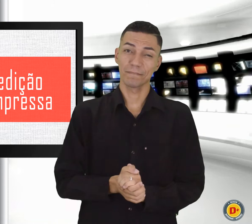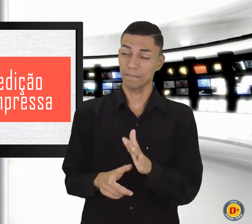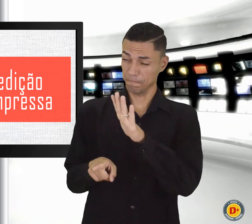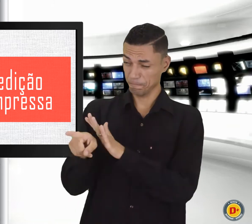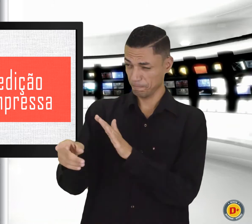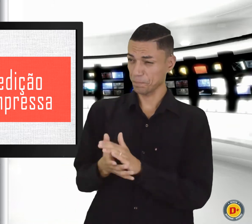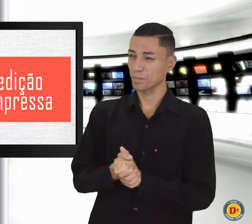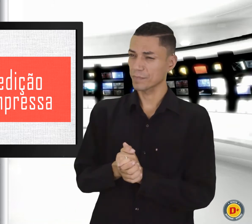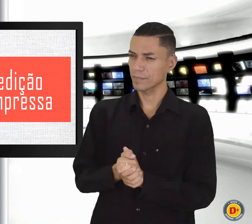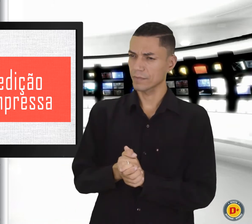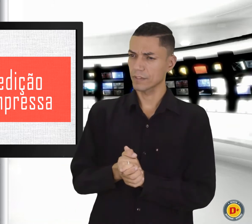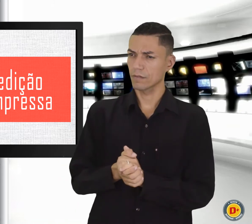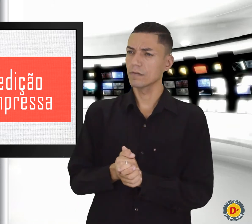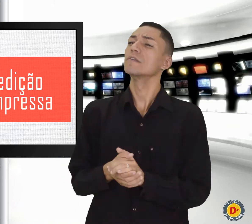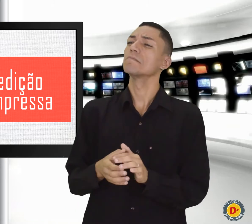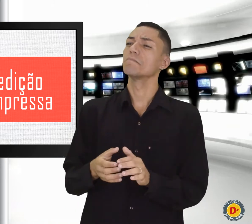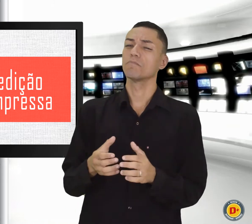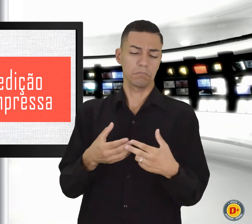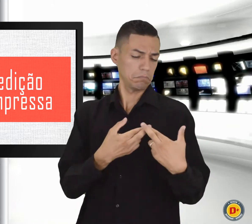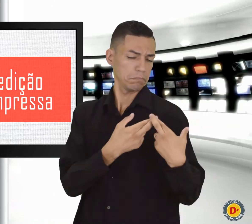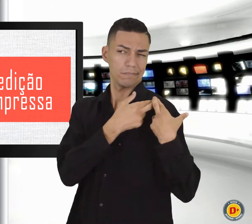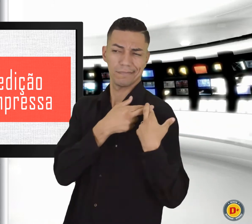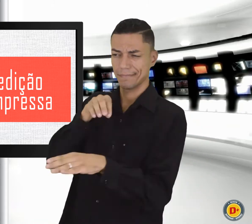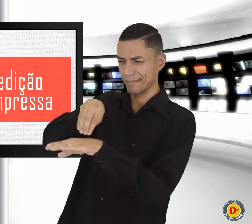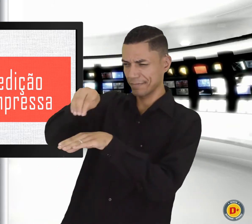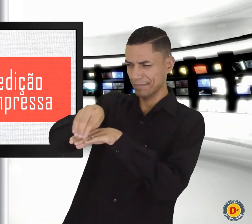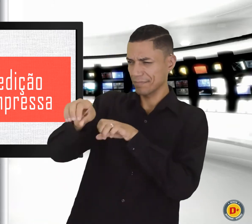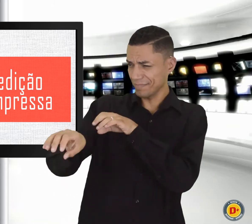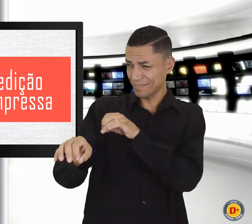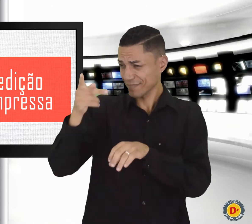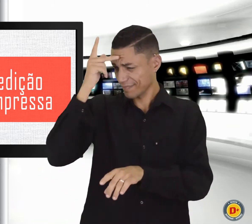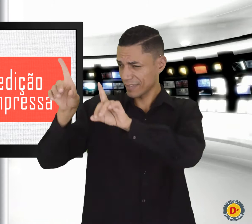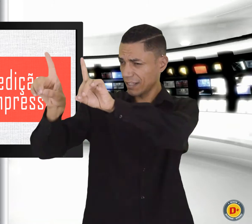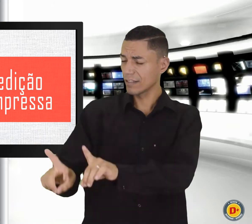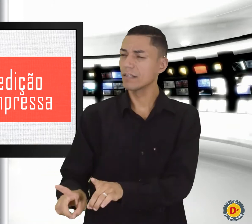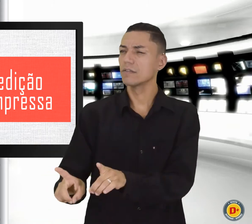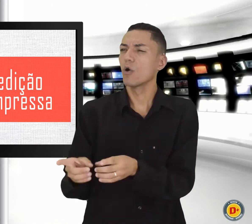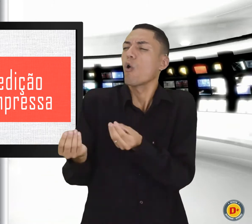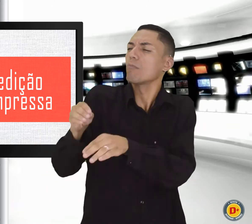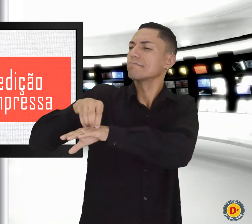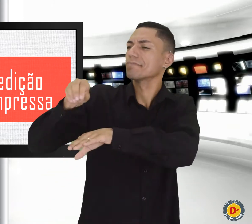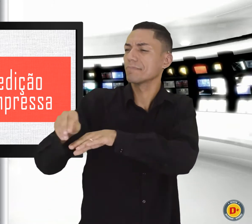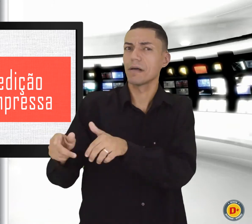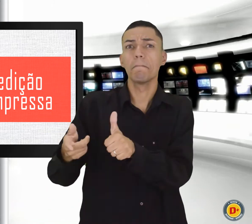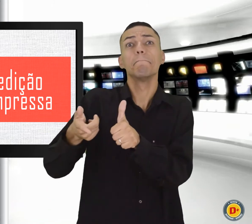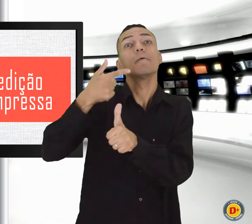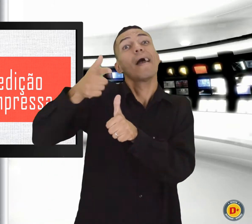apoiado ajuda na qualificação do cliente antes de ele ingressar no posto de trabalho ou